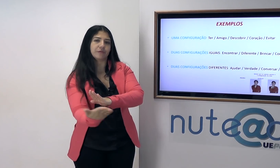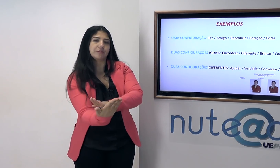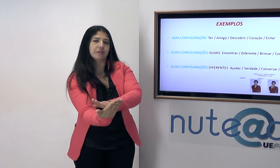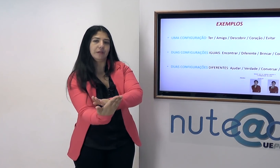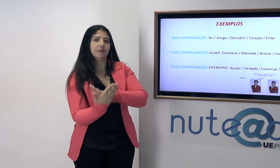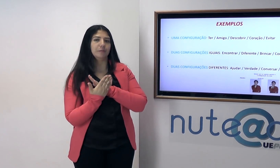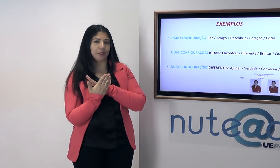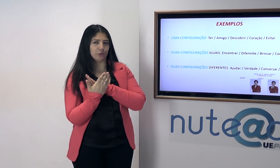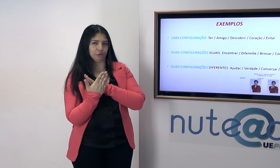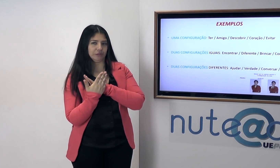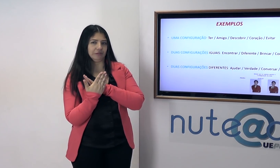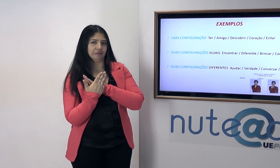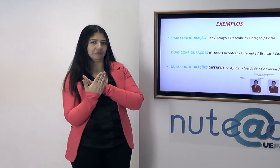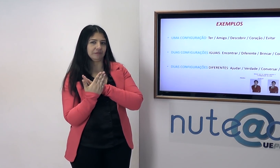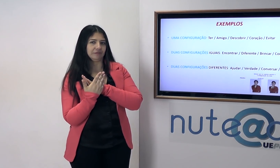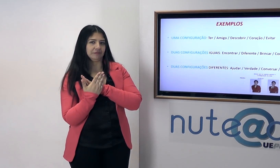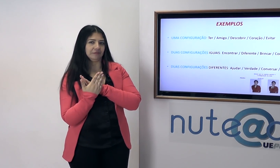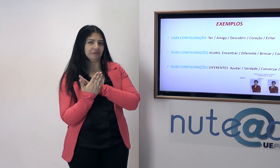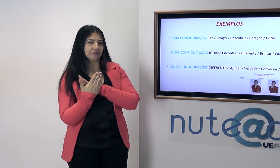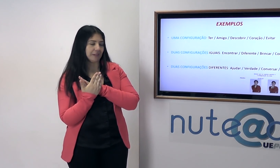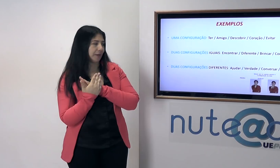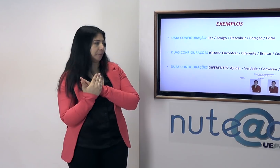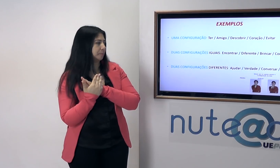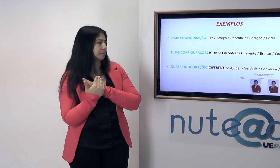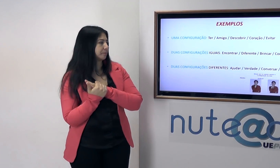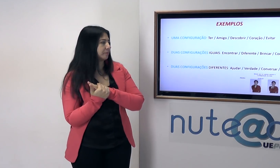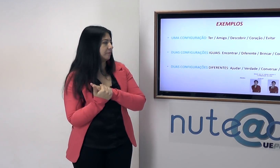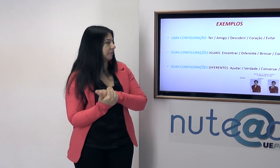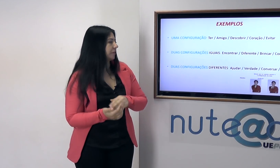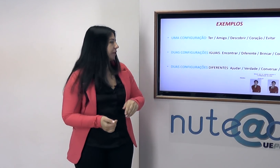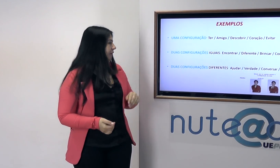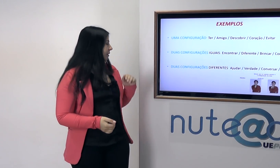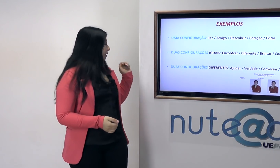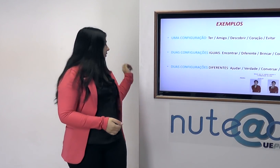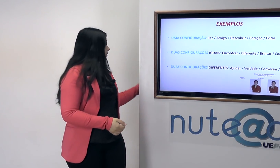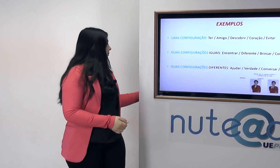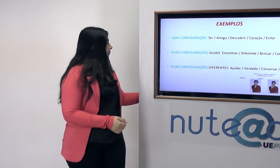Você me ajuda, tá?